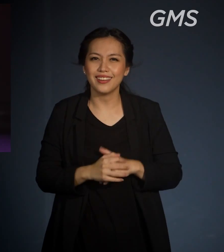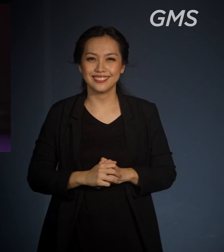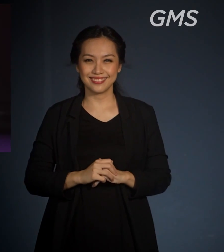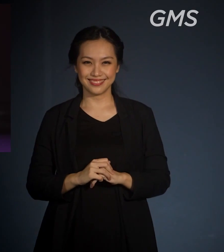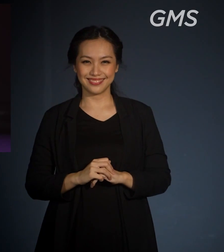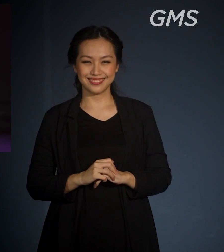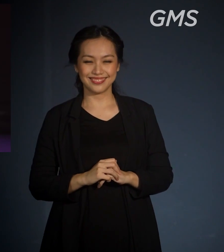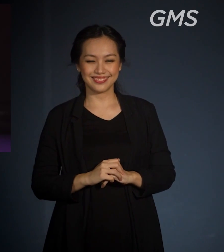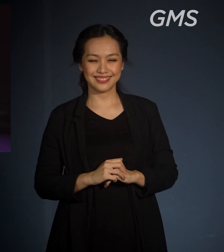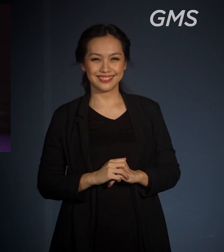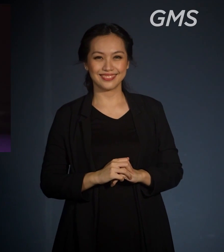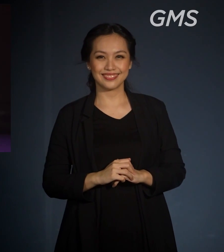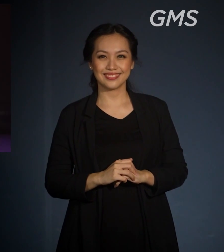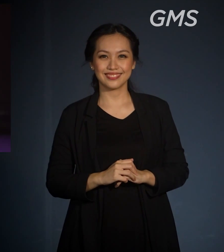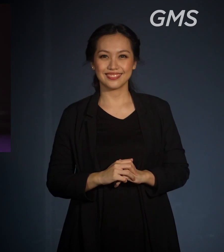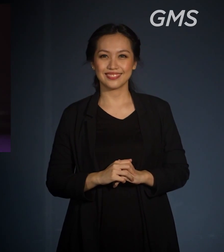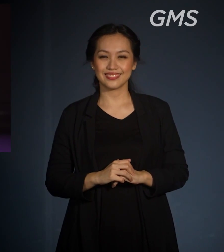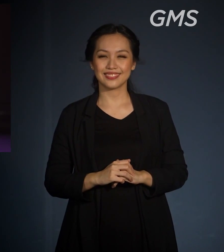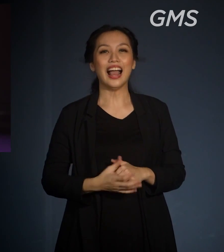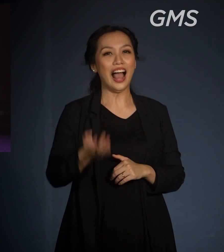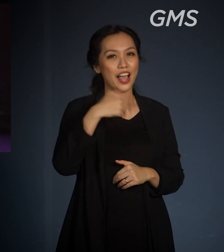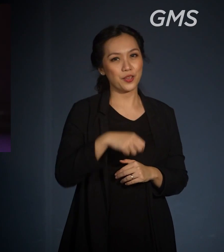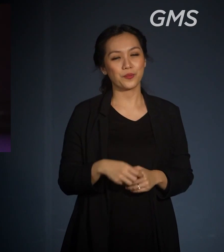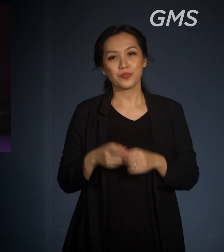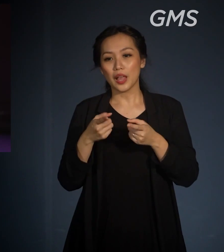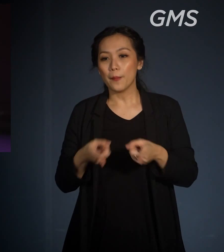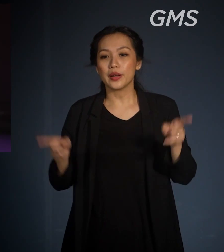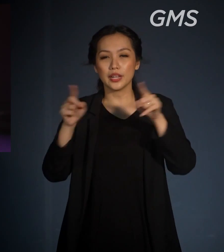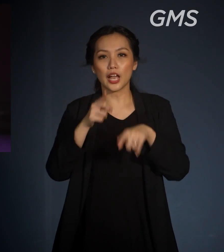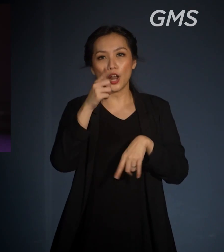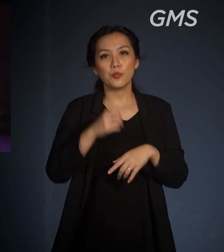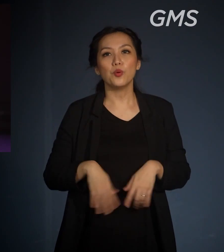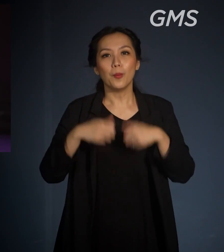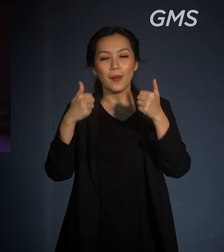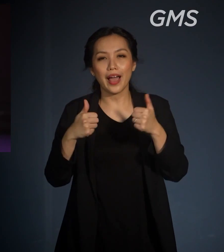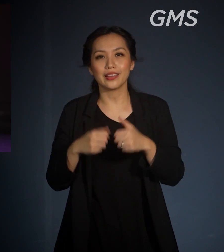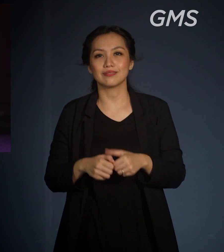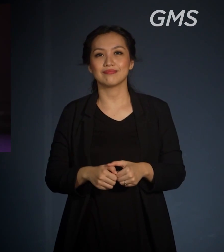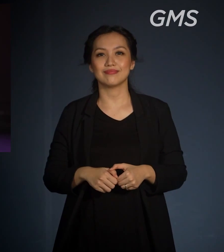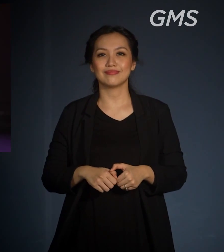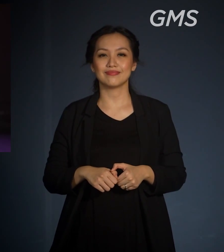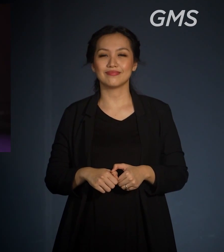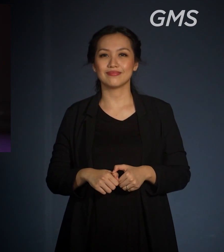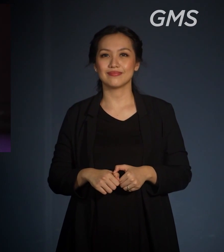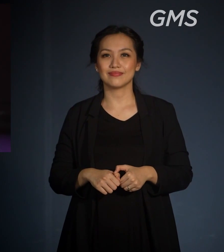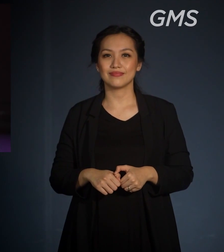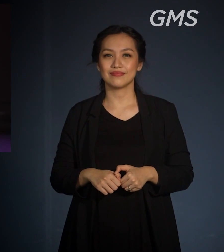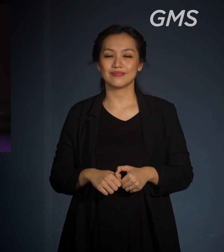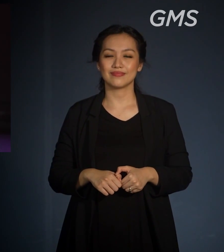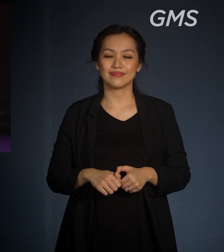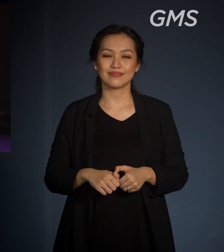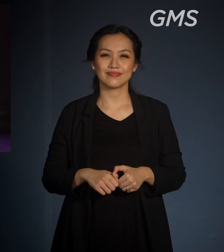Saudara, pastikan pernikahan Anda jadi kebun anggur yang subur bagi Tuhan. Menghasilkan buah bagi Tuhan.